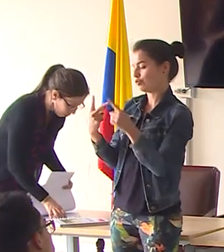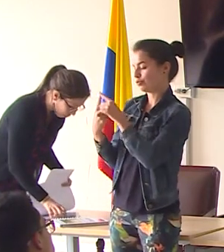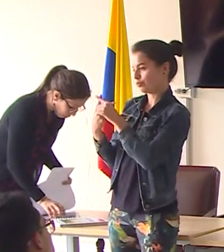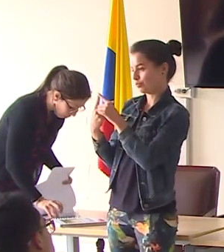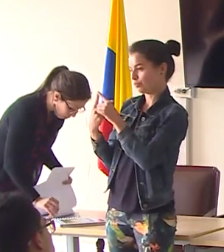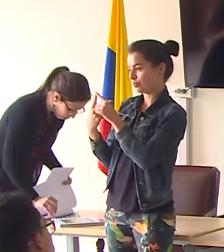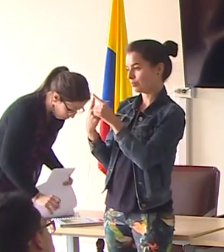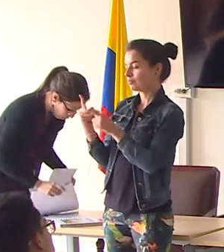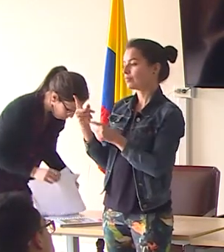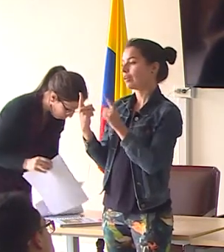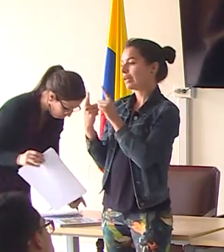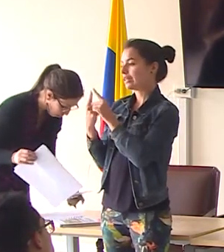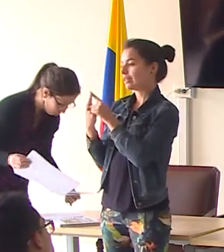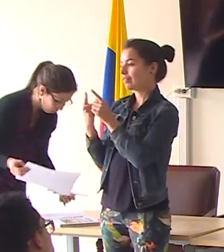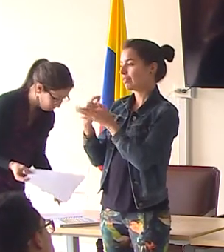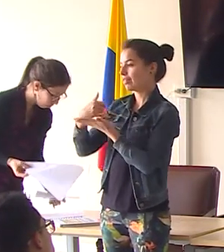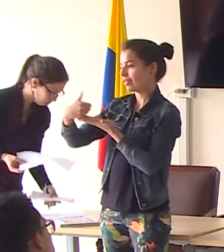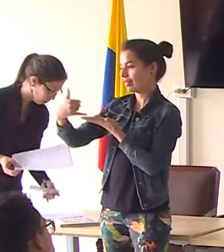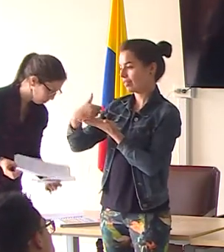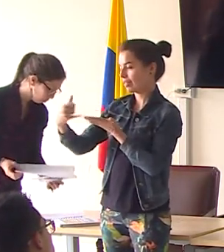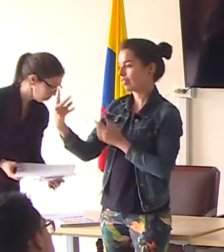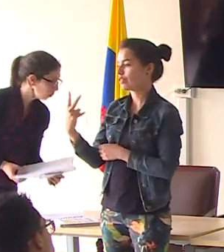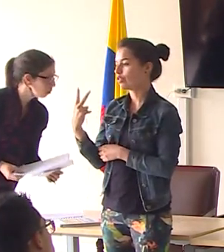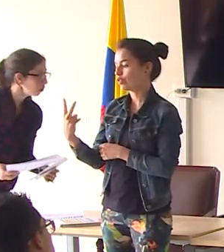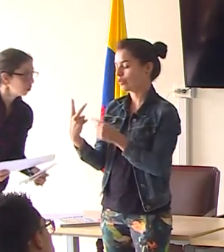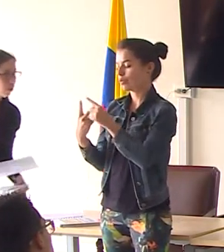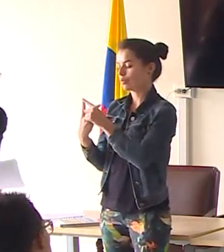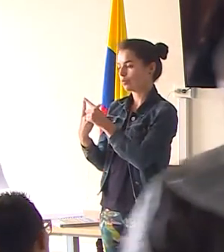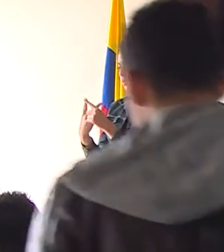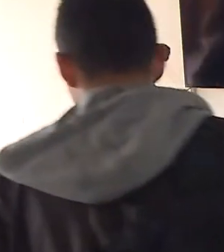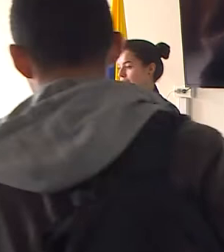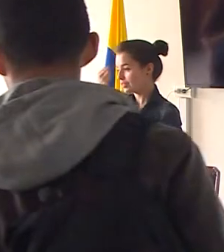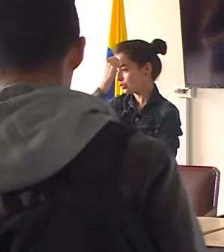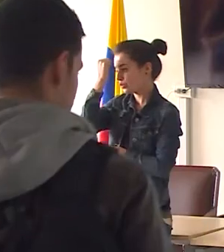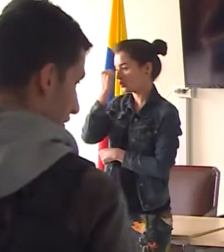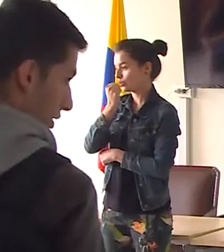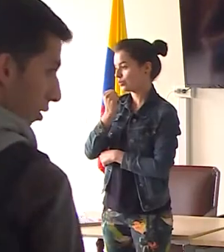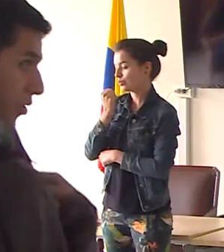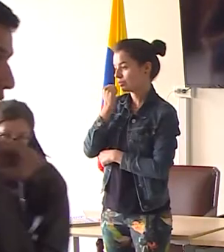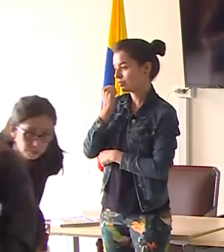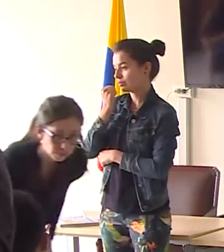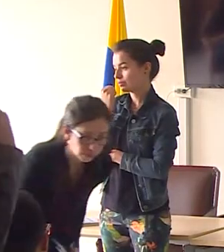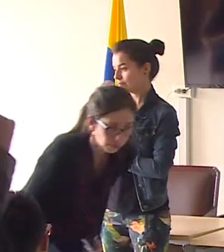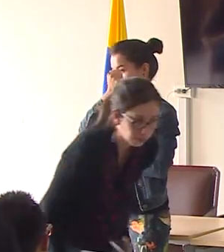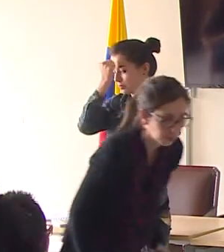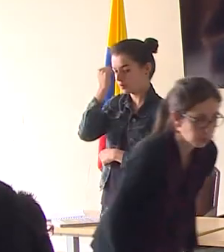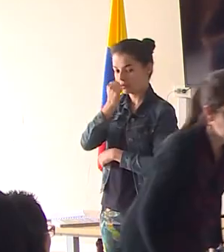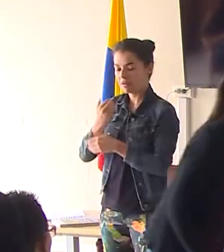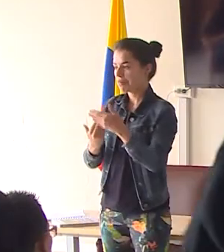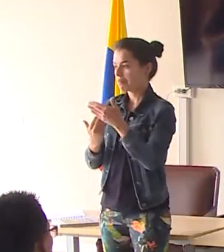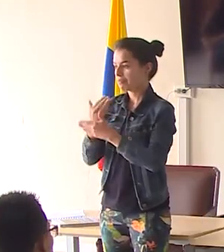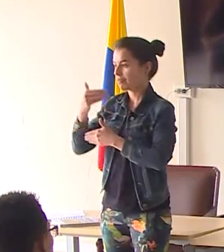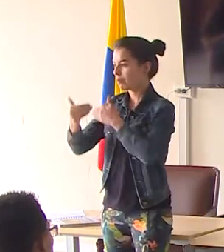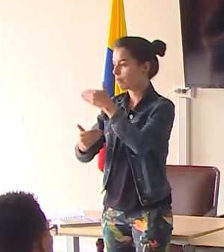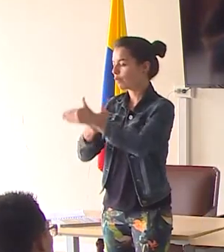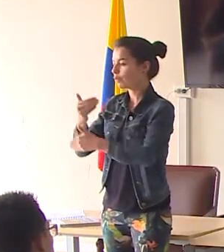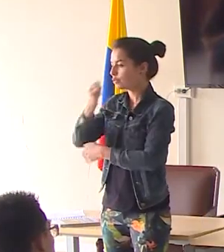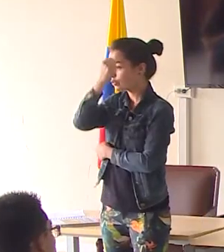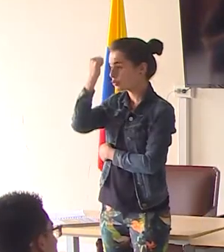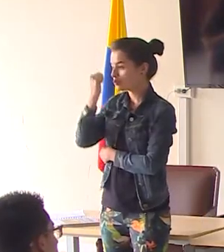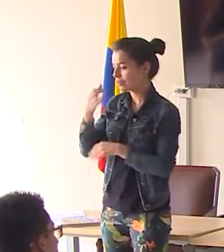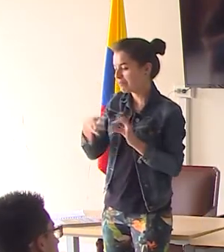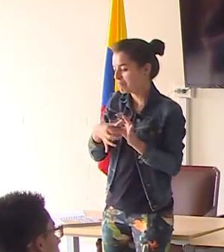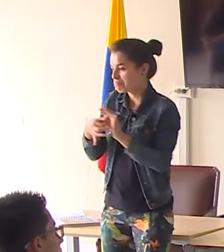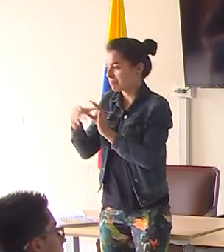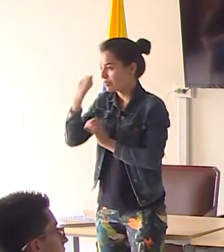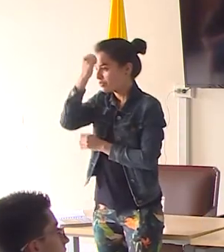este eje no nos inicia digamos realmente en la década del 2000 el proceso de urbanización y conurbación con su hacha empieza en